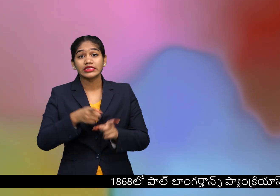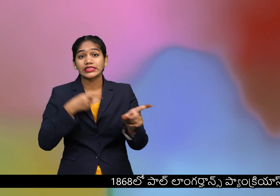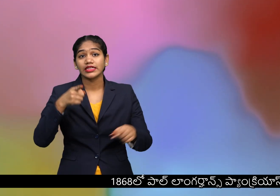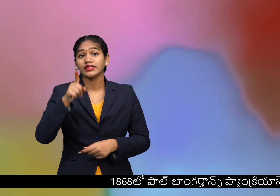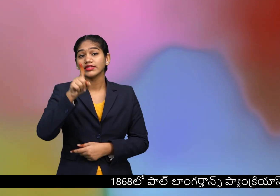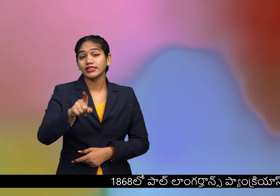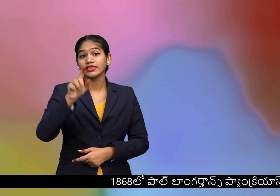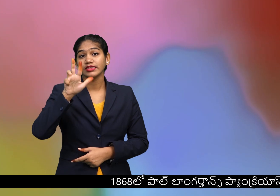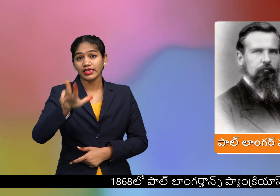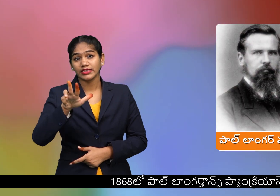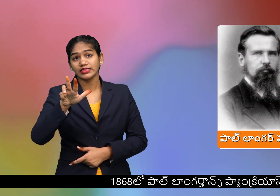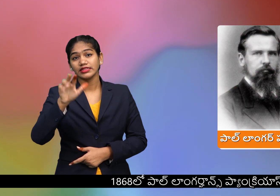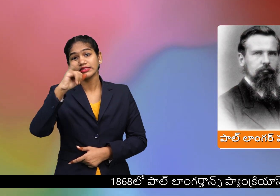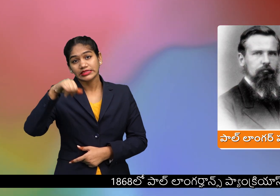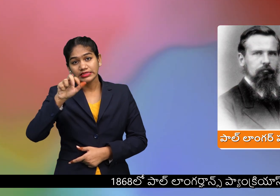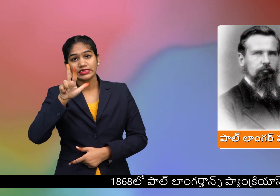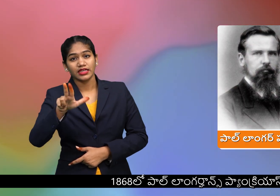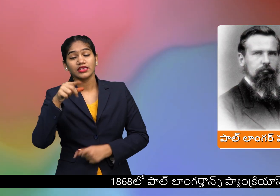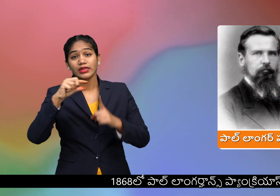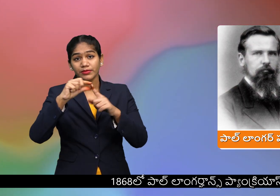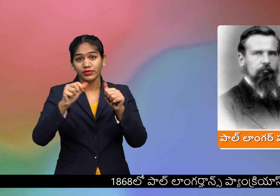1868లో పాల్ లాంగర్హాన్స్